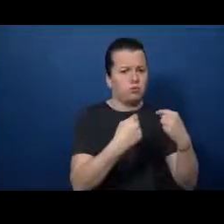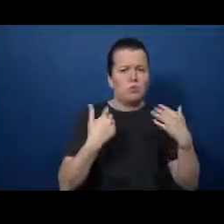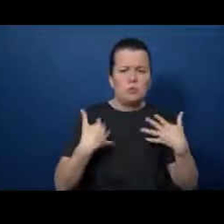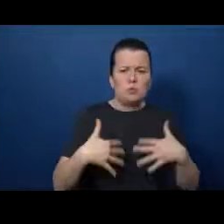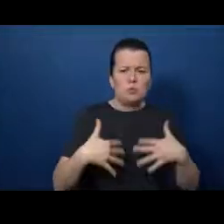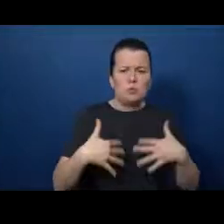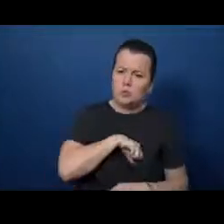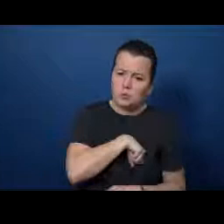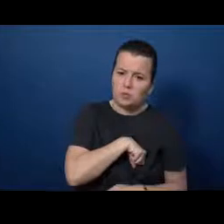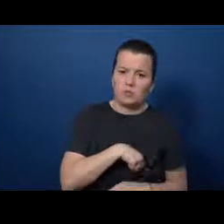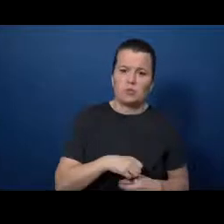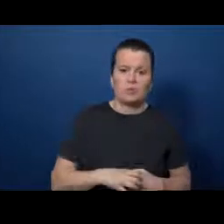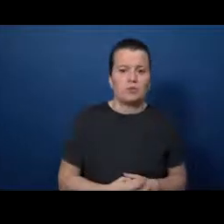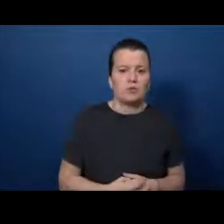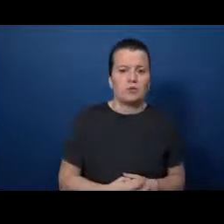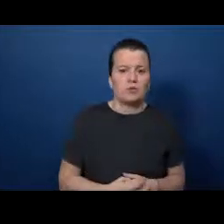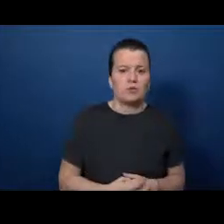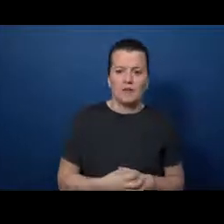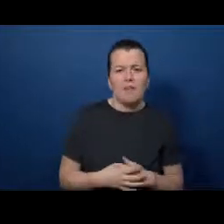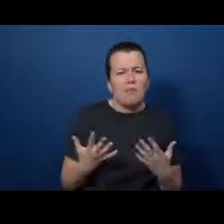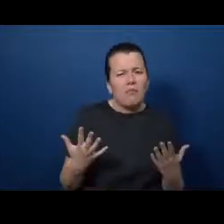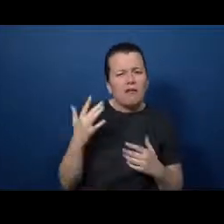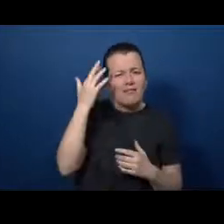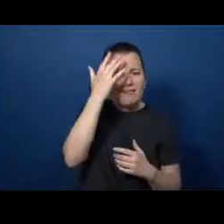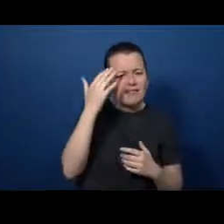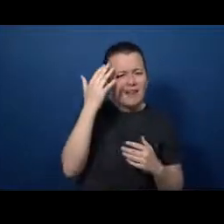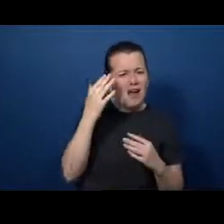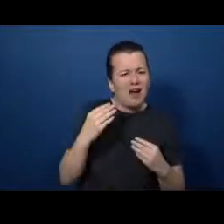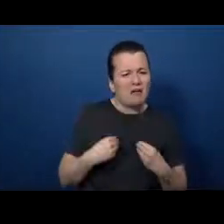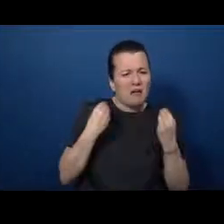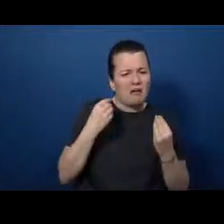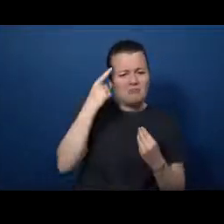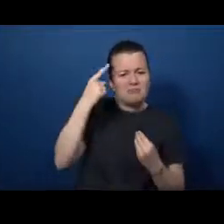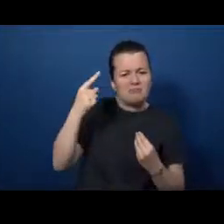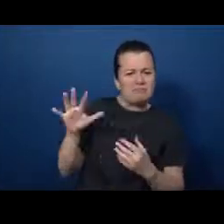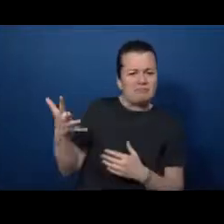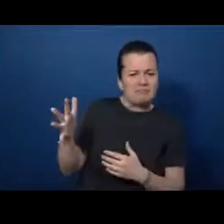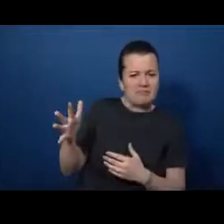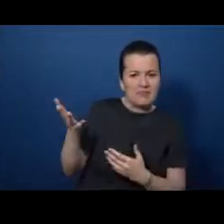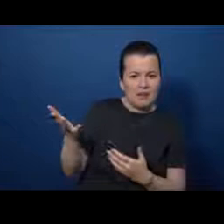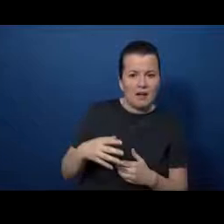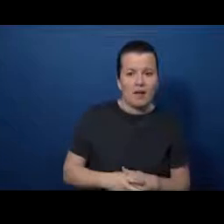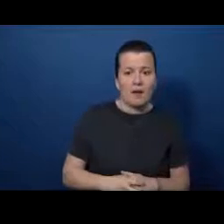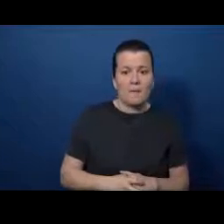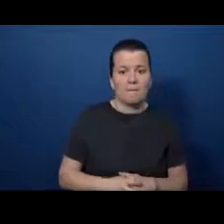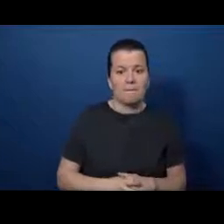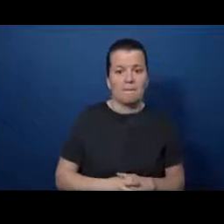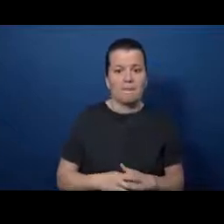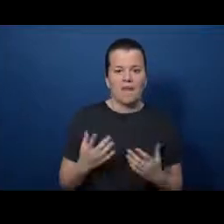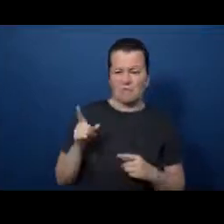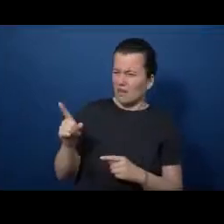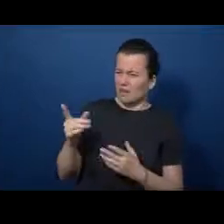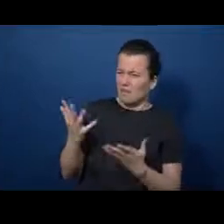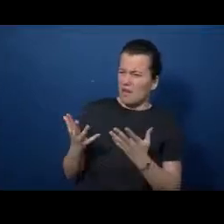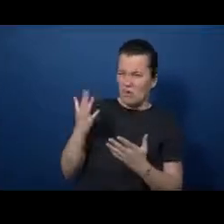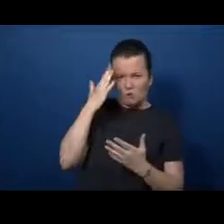我们认为他们是缺少成年人或者缺少一些理性的思考，但是他们有了自我的是非观念，甚